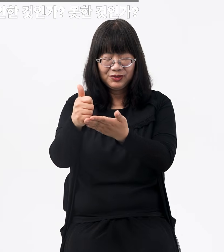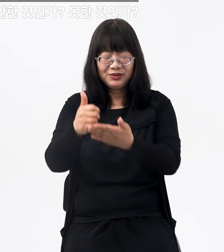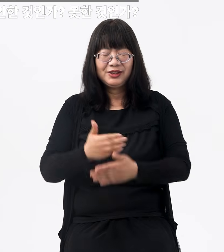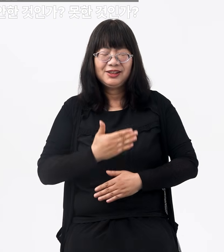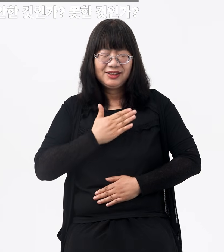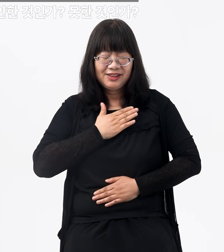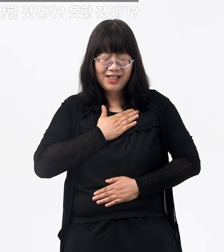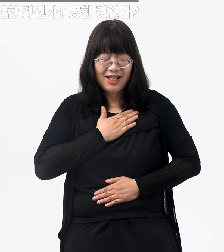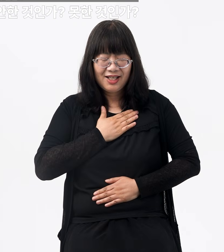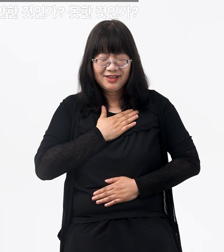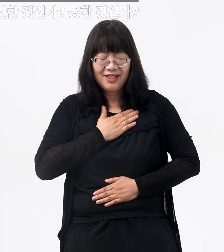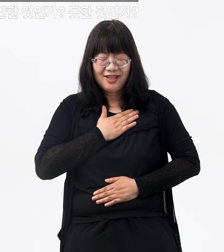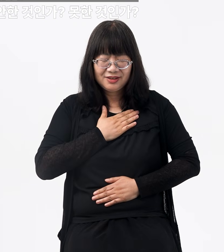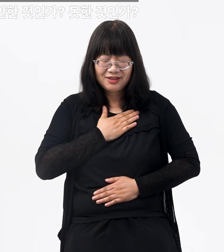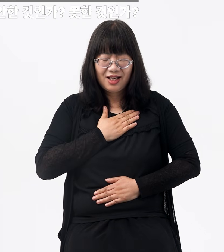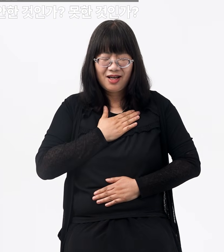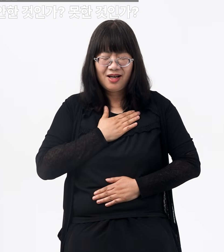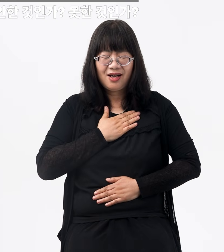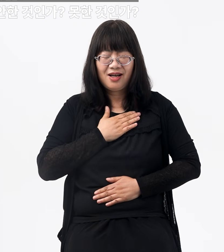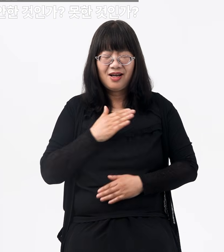주님은 나의